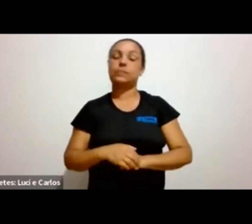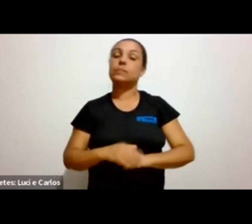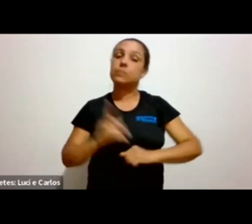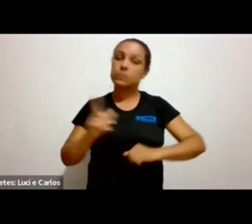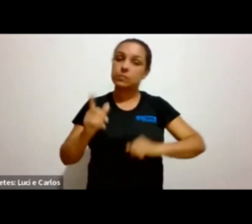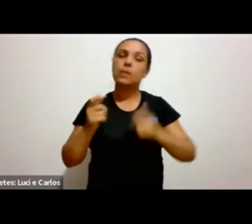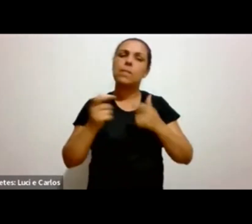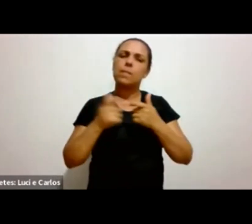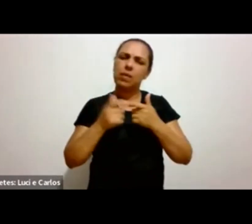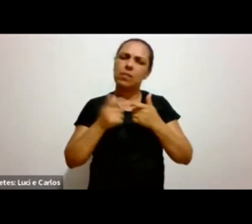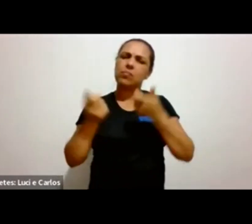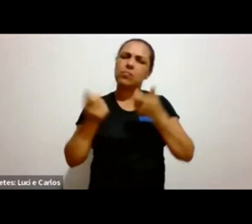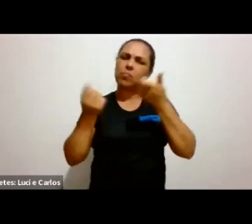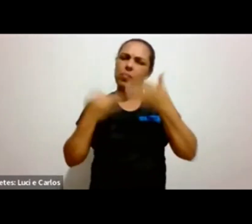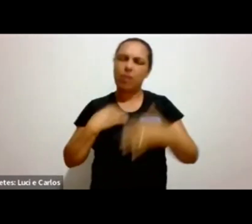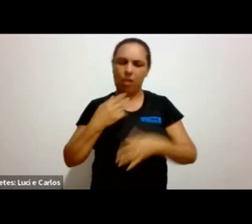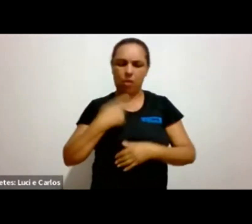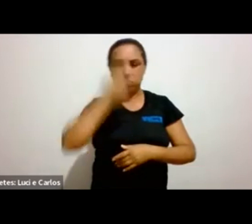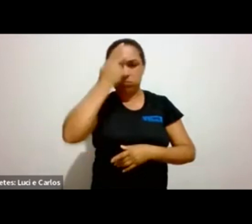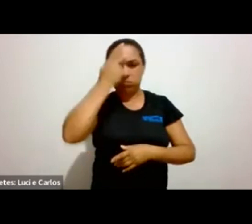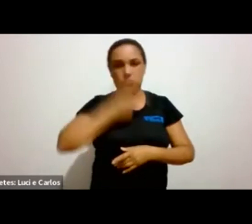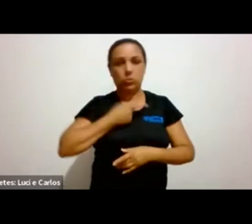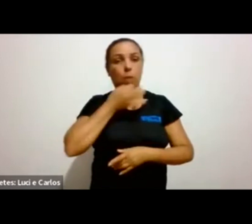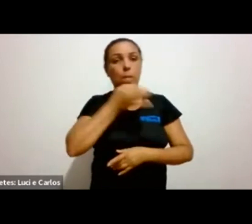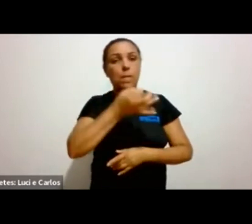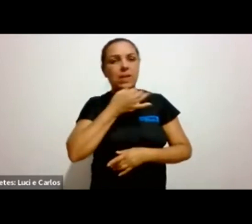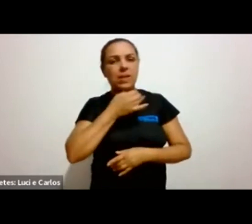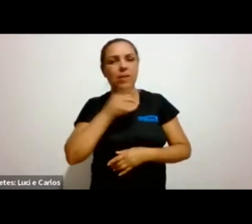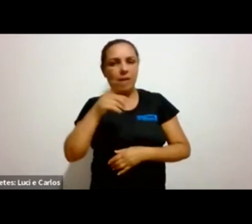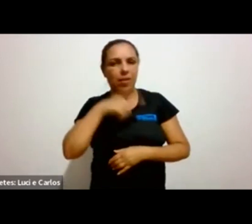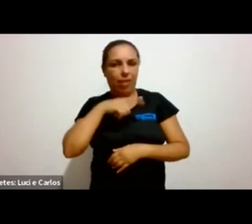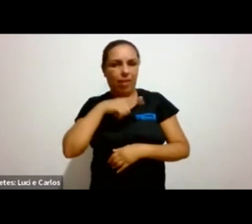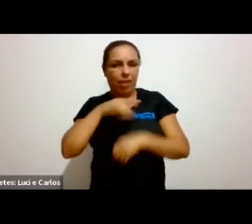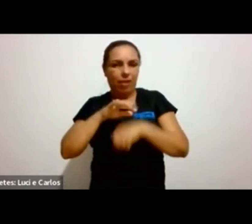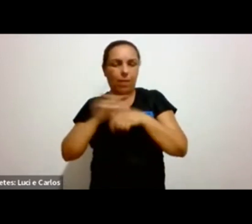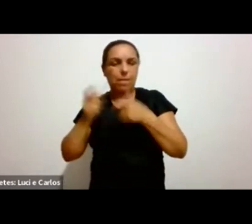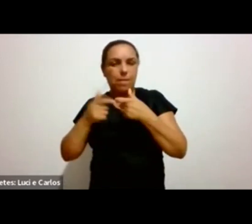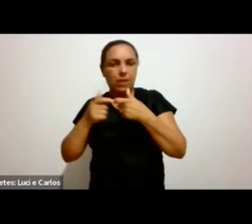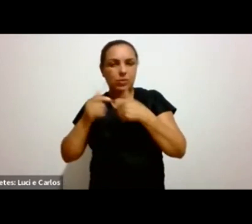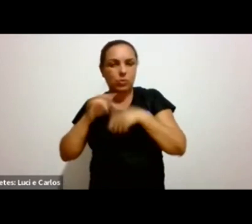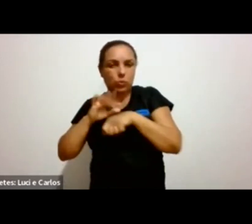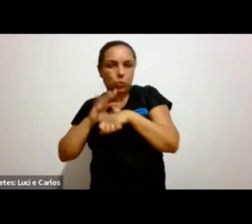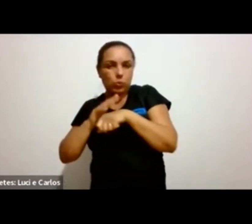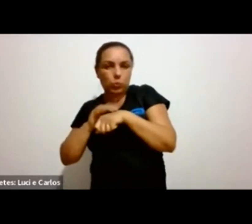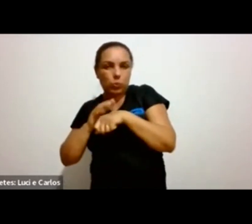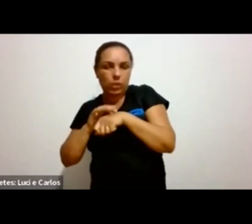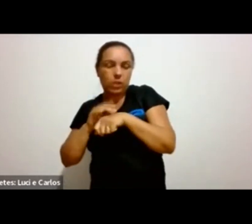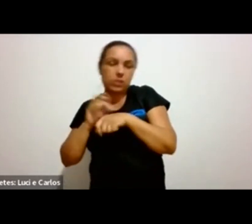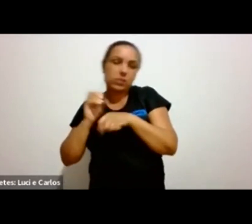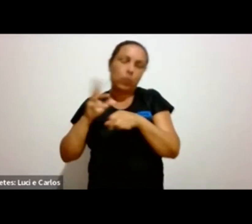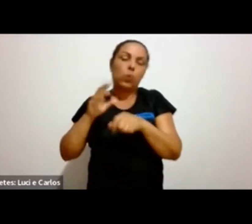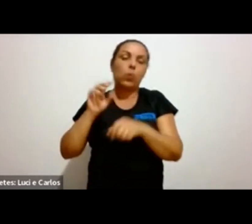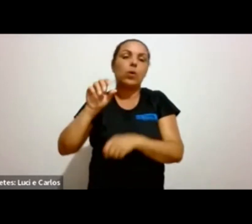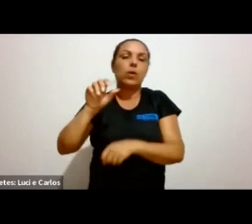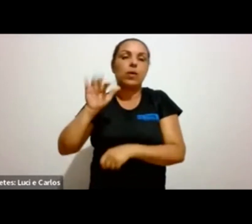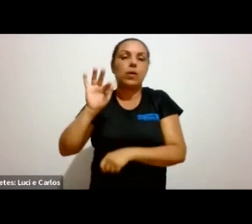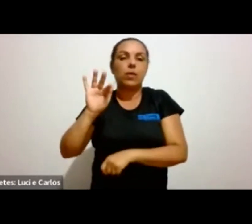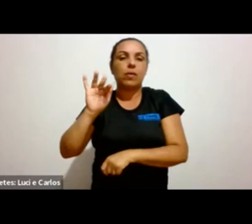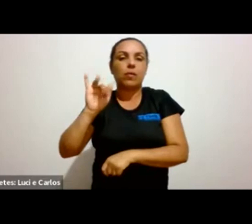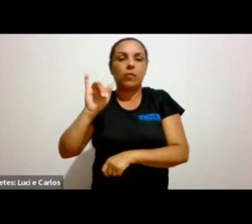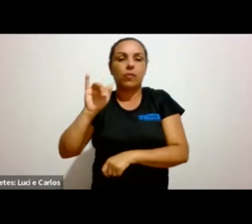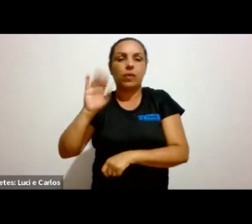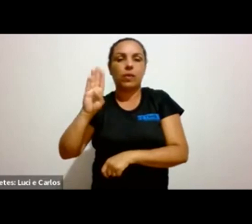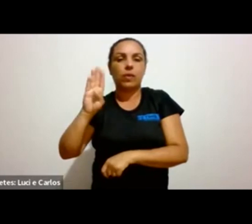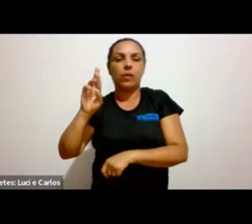falar assim, puxa, terapeuta, você também sofre de fibromialgia? Graças a Deus, não. Mas eu sei o que você está